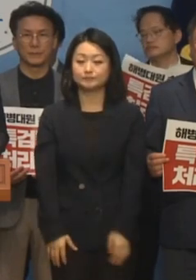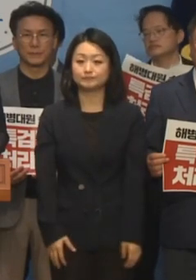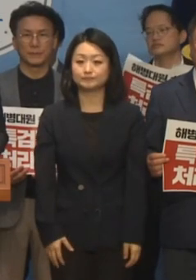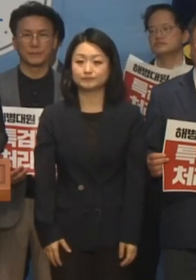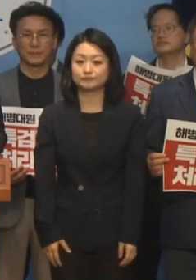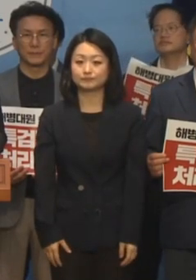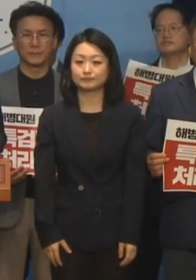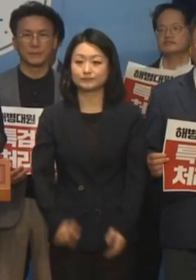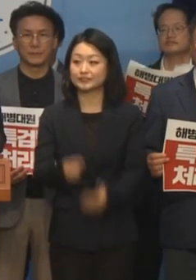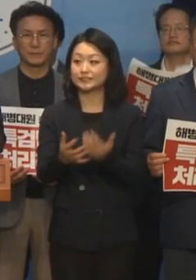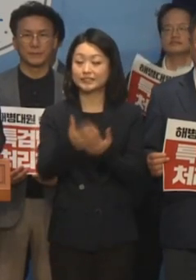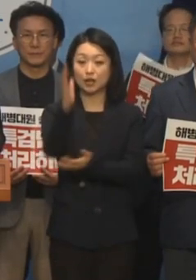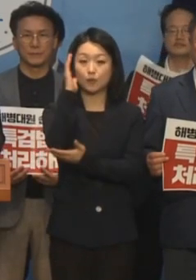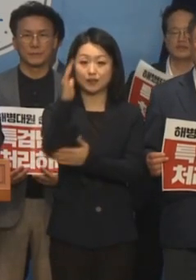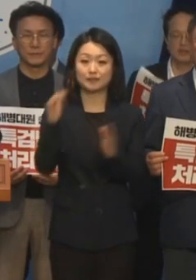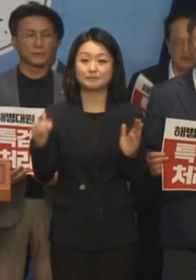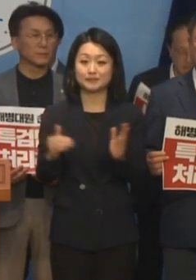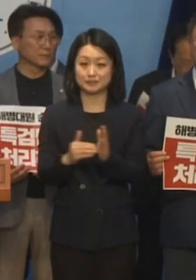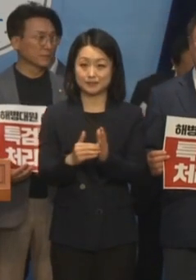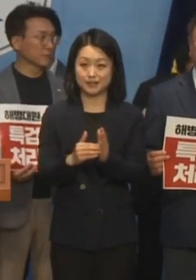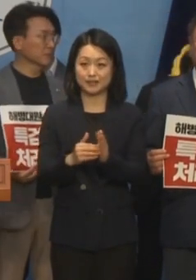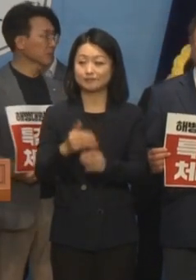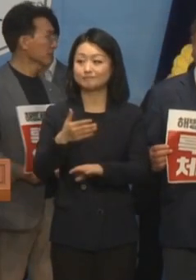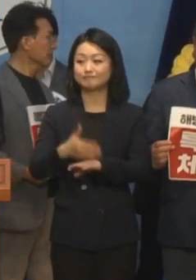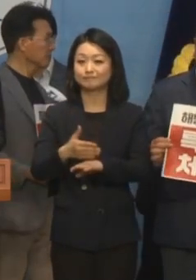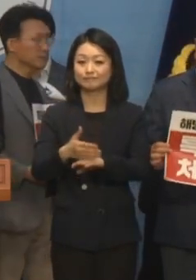이상 기자회견을 마치겠습니다.